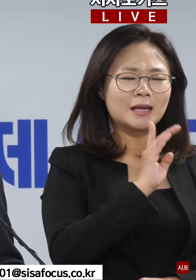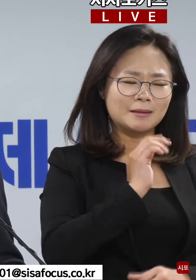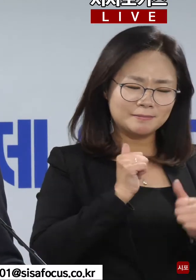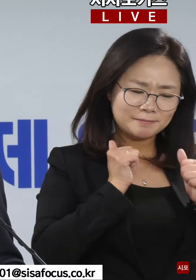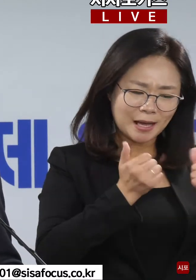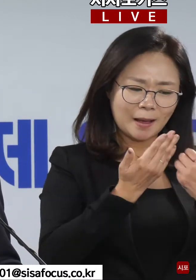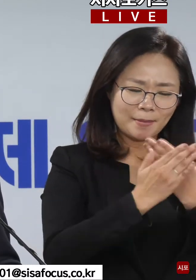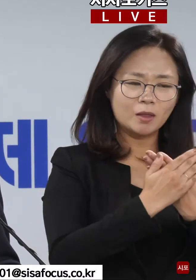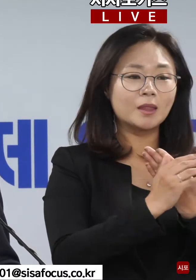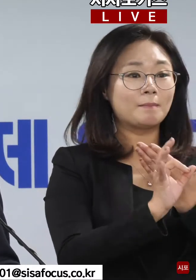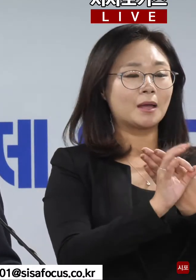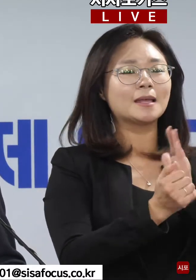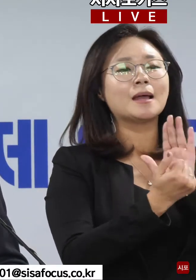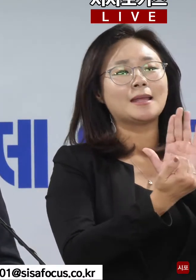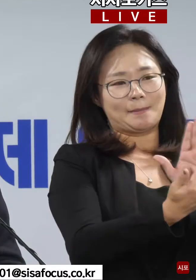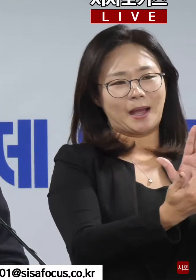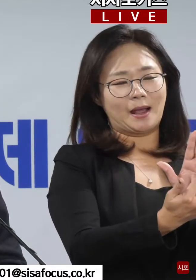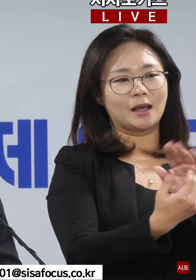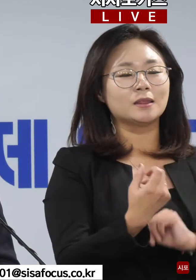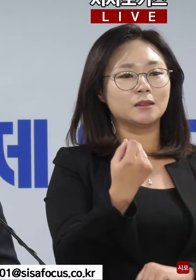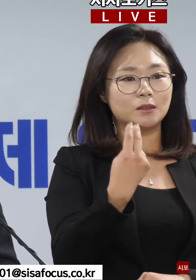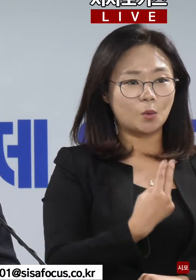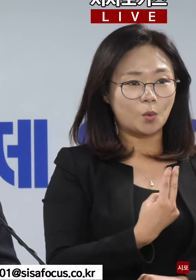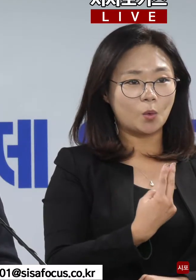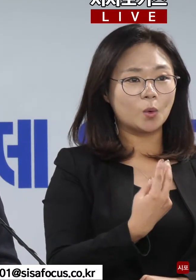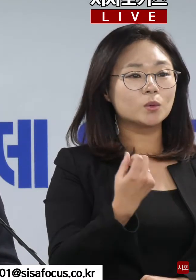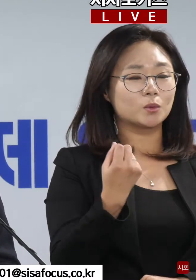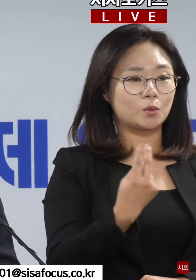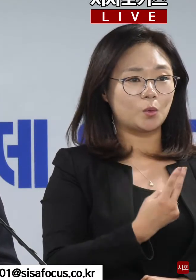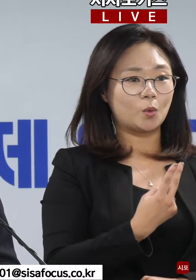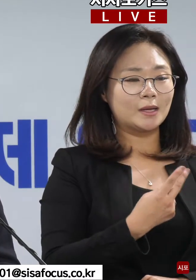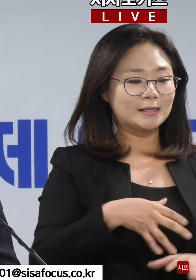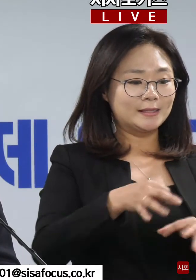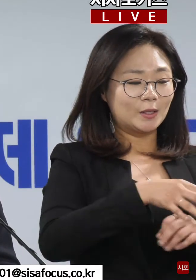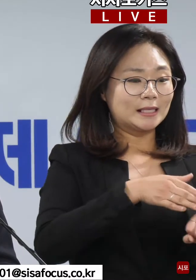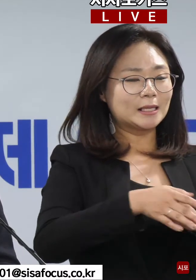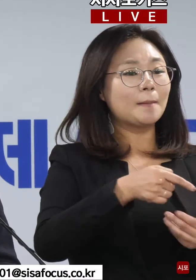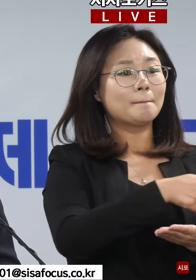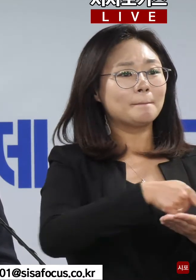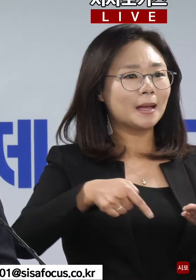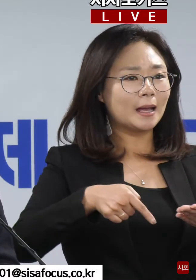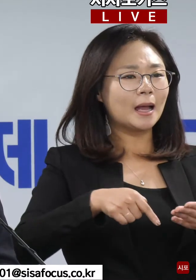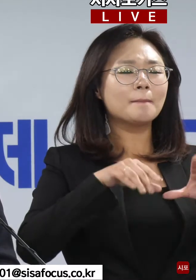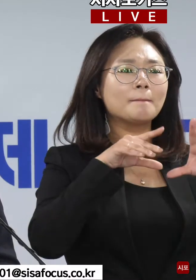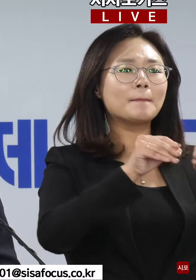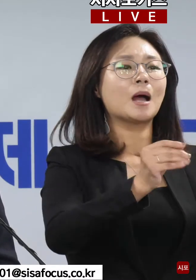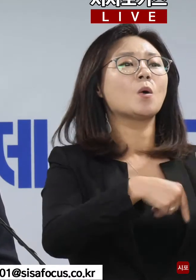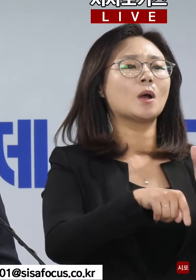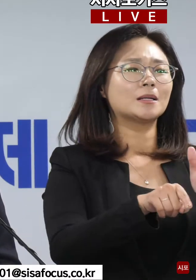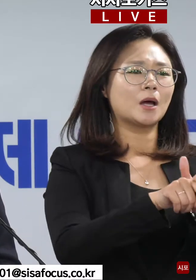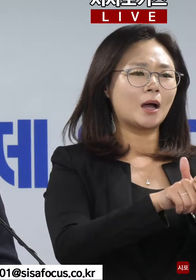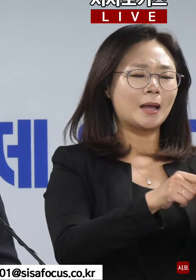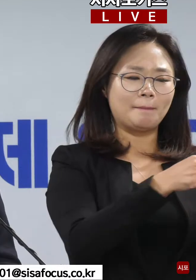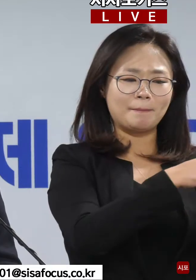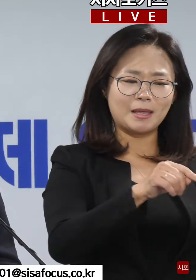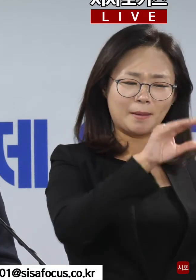최대한 예방하고 또 그러면서도 경제적 손실이 최소화될 수 있도록